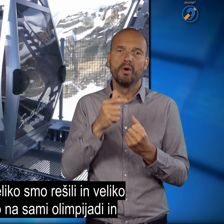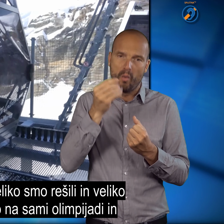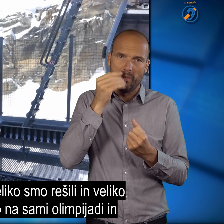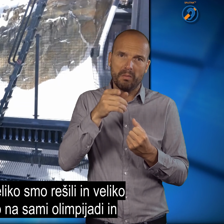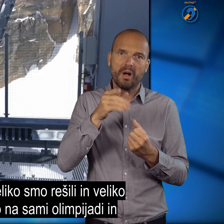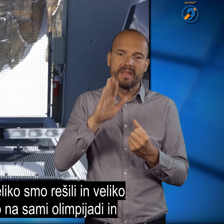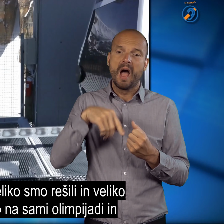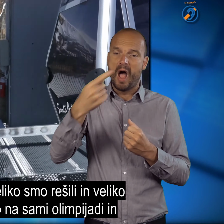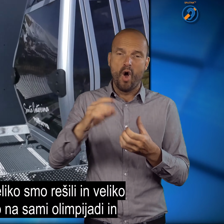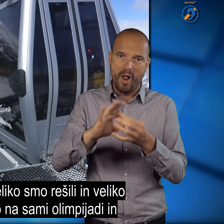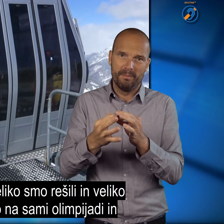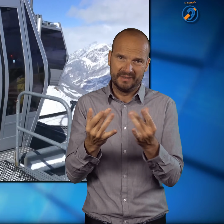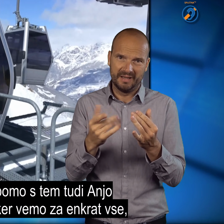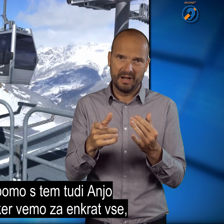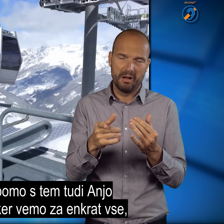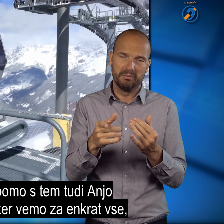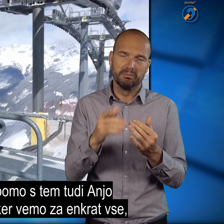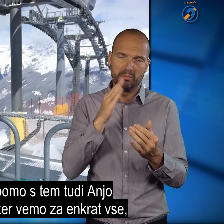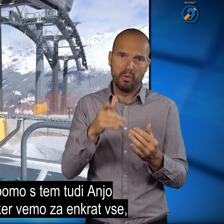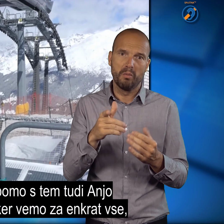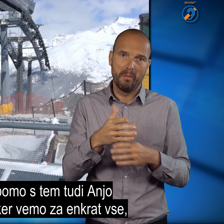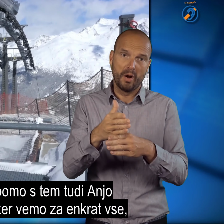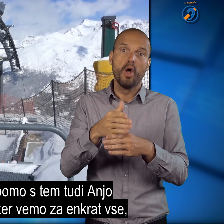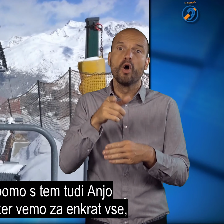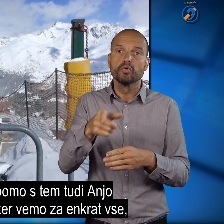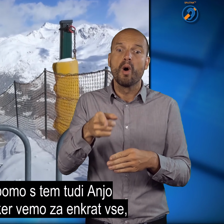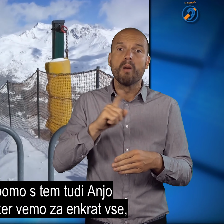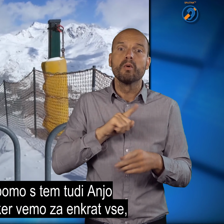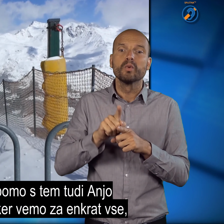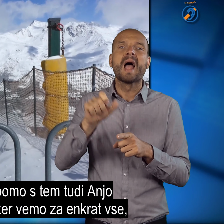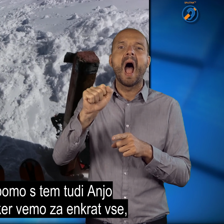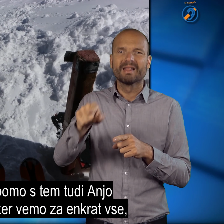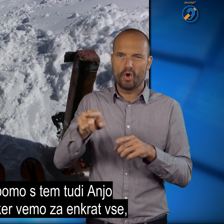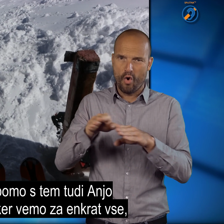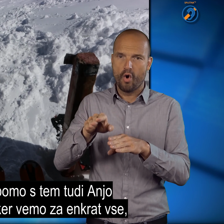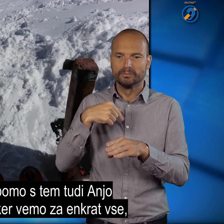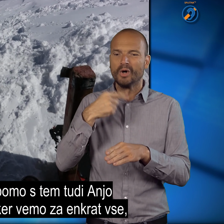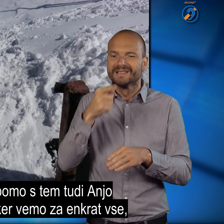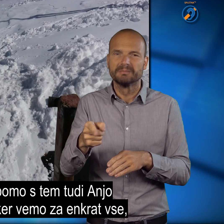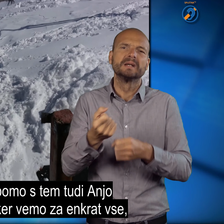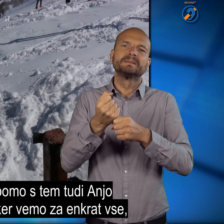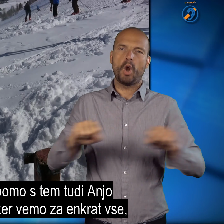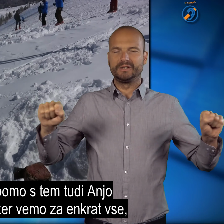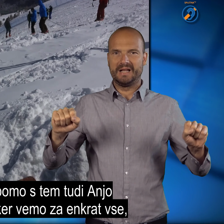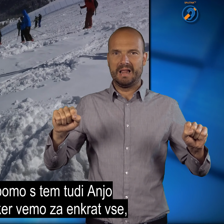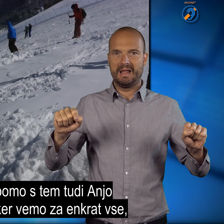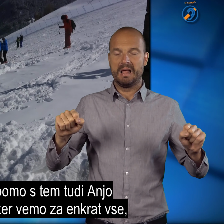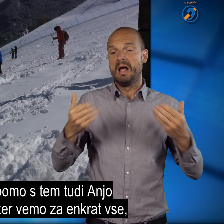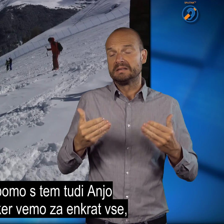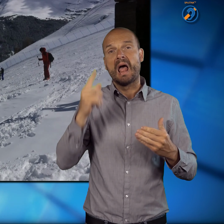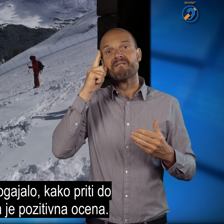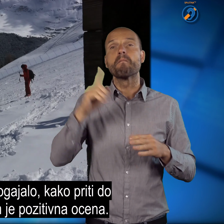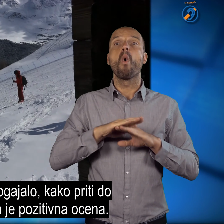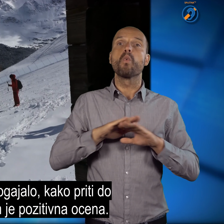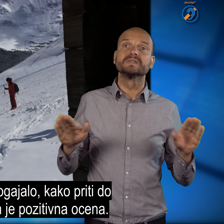bo na sami olimpijadi in mislim, da bomo s tem tudi Anjo sprostili, ker vemo zaenkrat